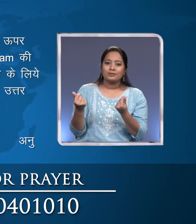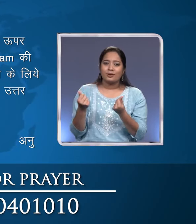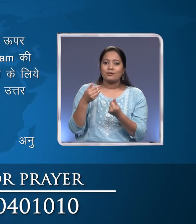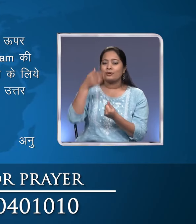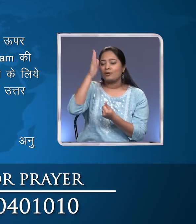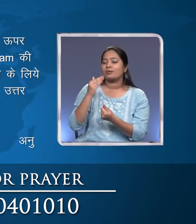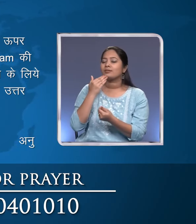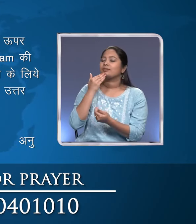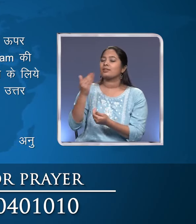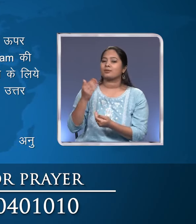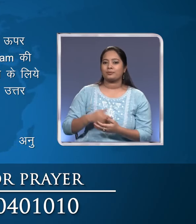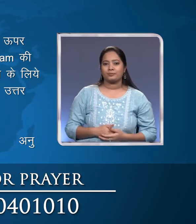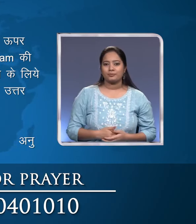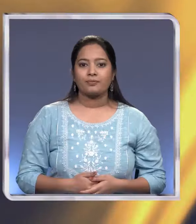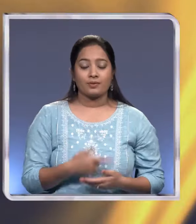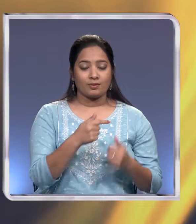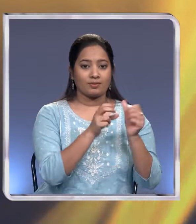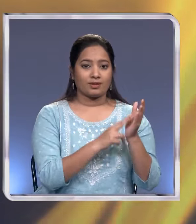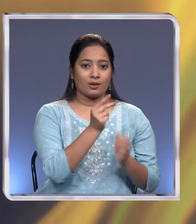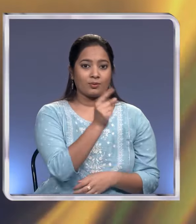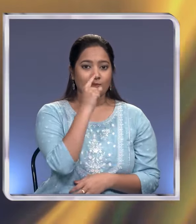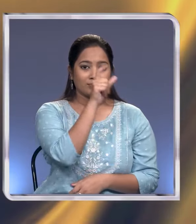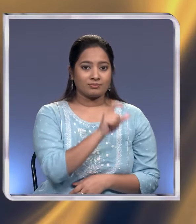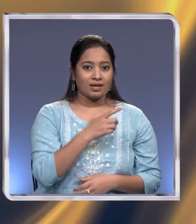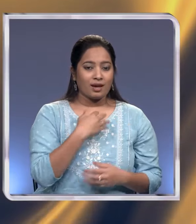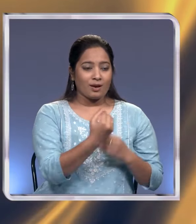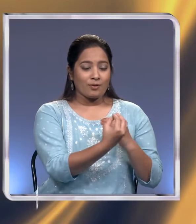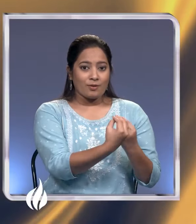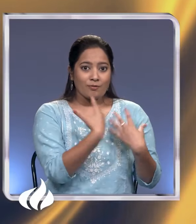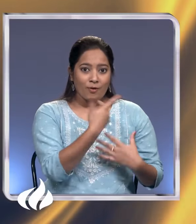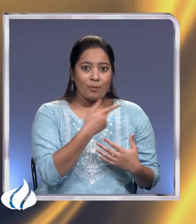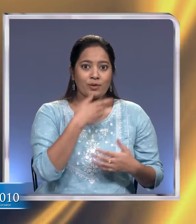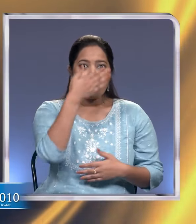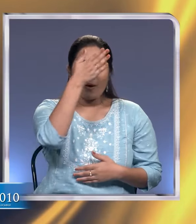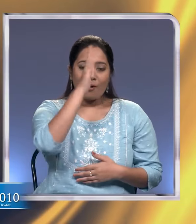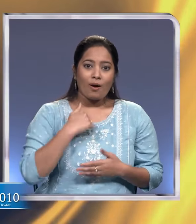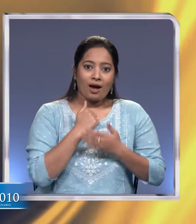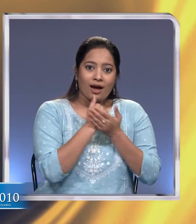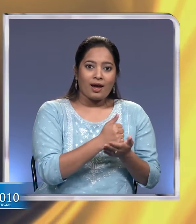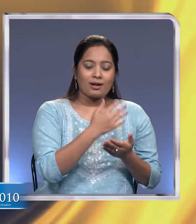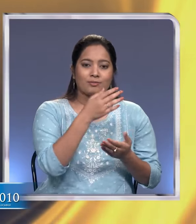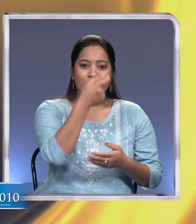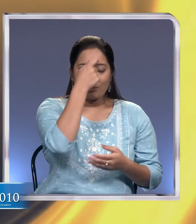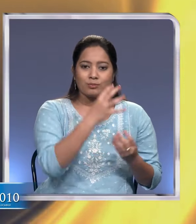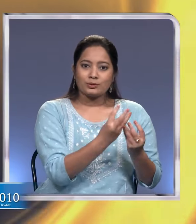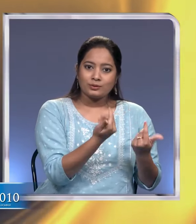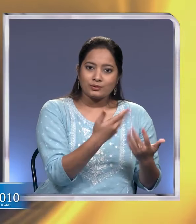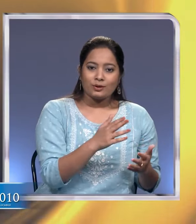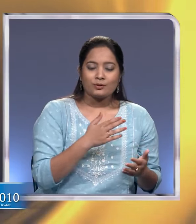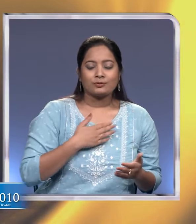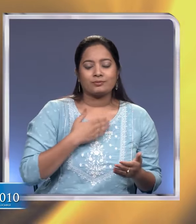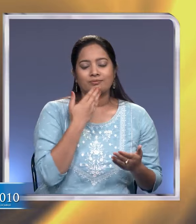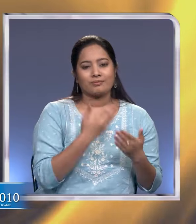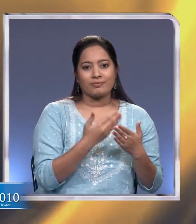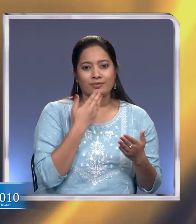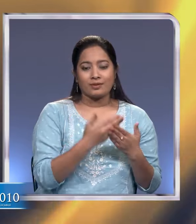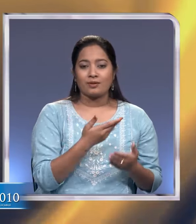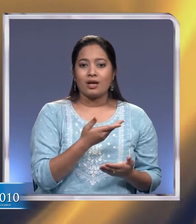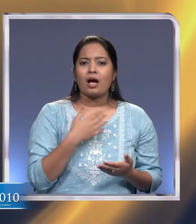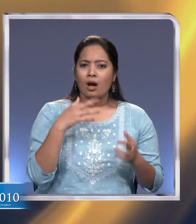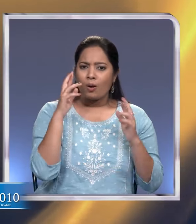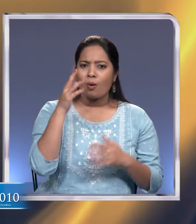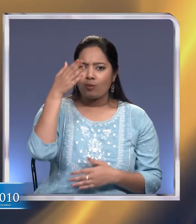लिए धन्यवाद देती हूँ। थैंक यू अनु हमें बताने के लिए। हमें बहुत खुश है कि परमेश्वर आपके और आपके पति के